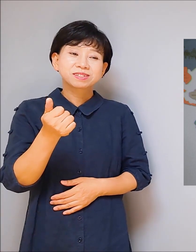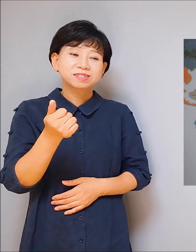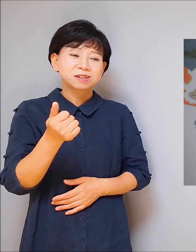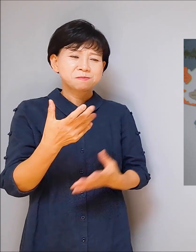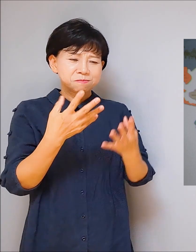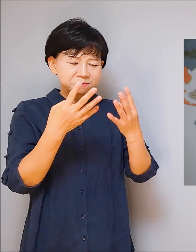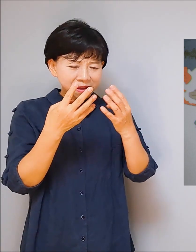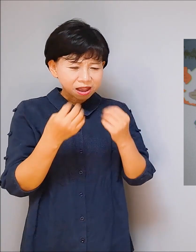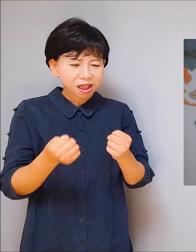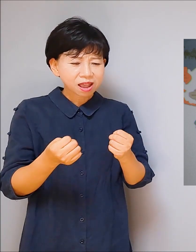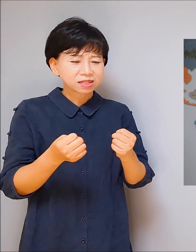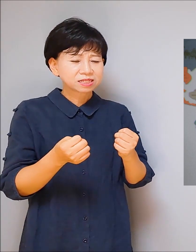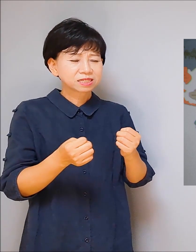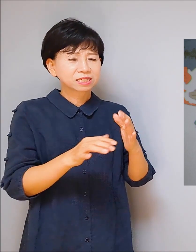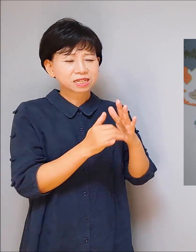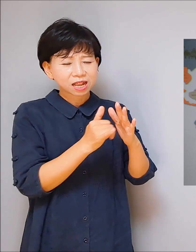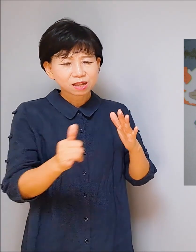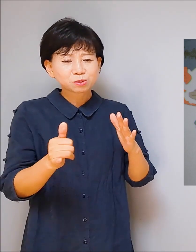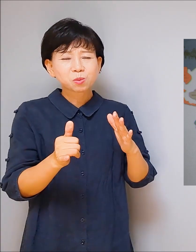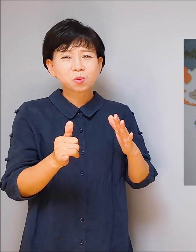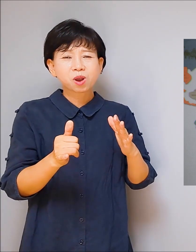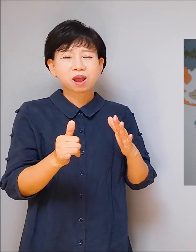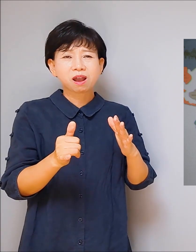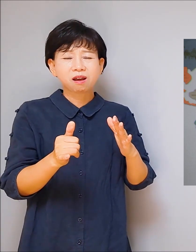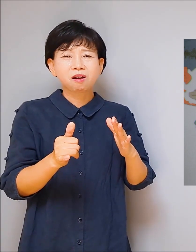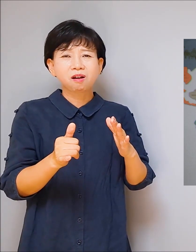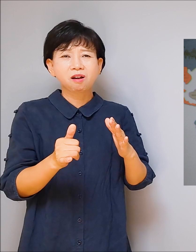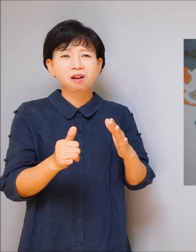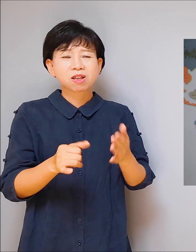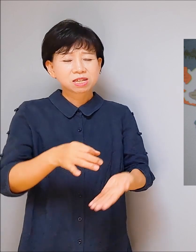많은 재산을 가지고 가나안에 가지 않아도 됩니다.